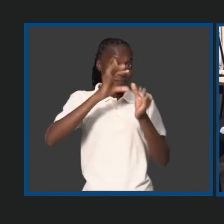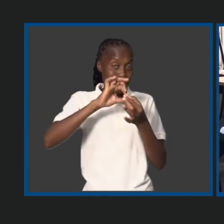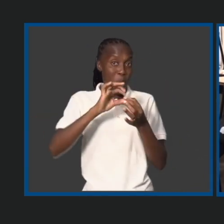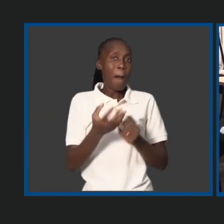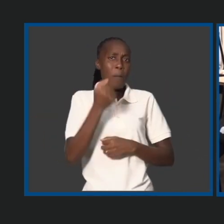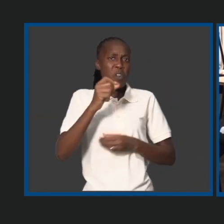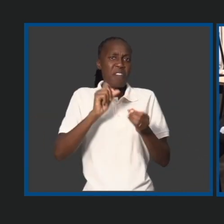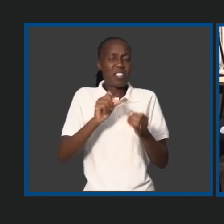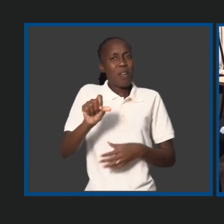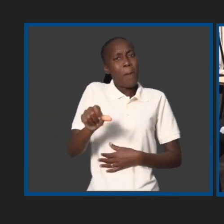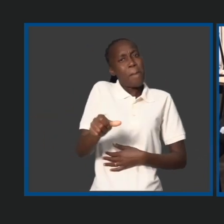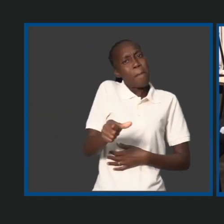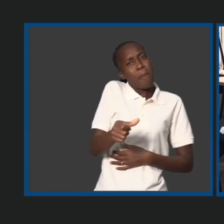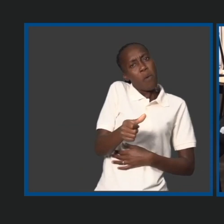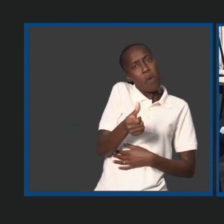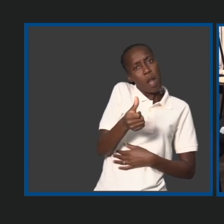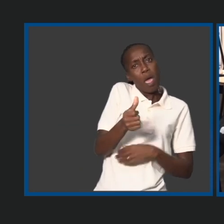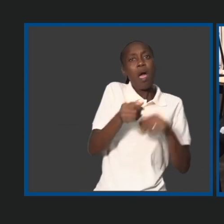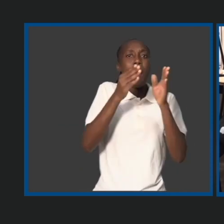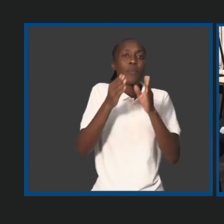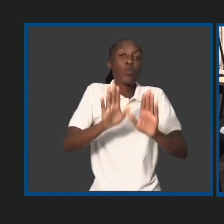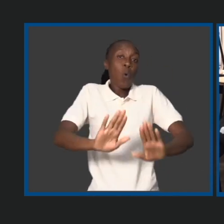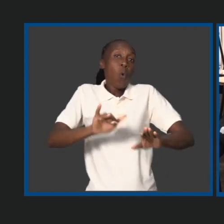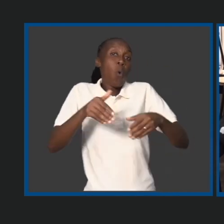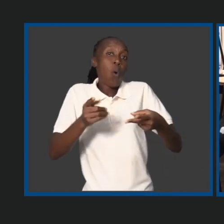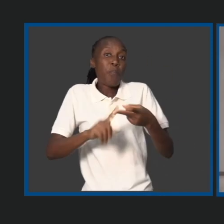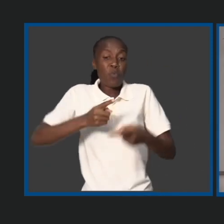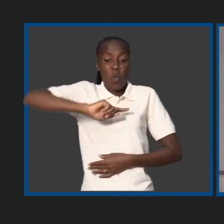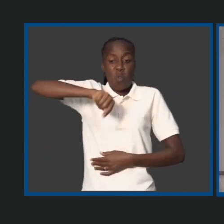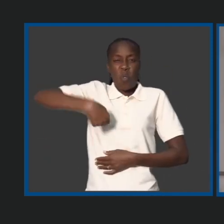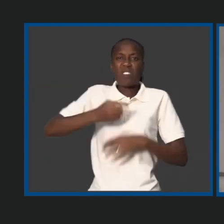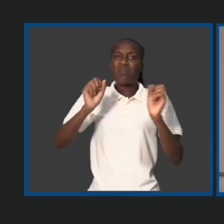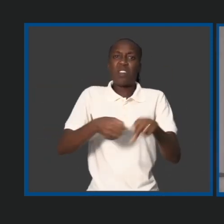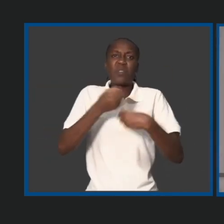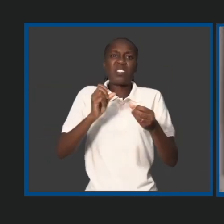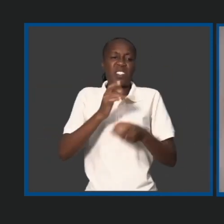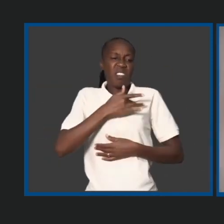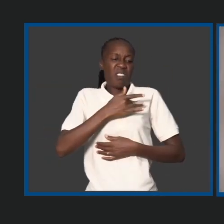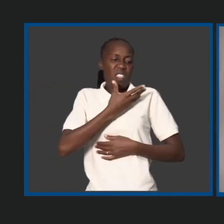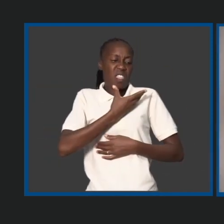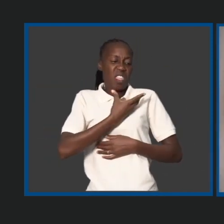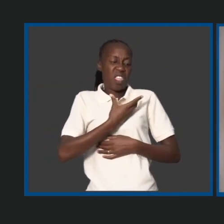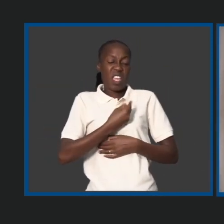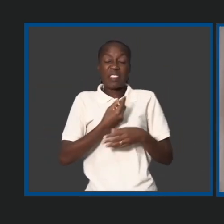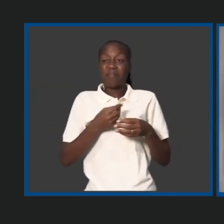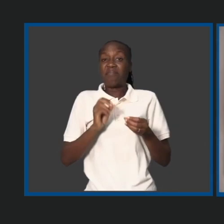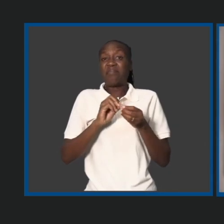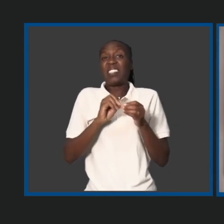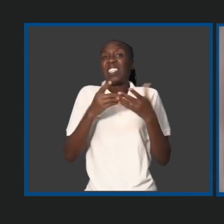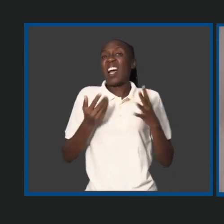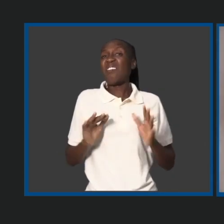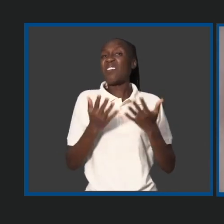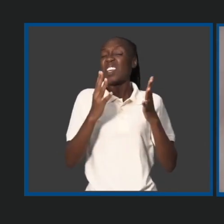a normalidade absoluta. Nós não podemos nos rebaixar porque temos a lesão de dano e,